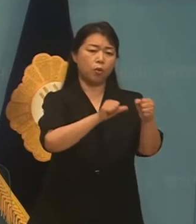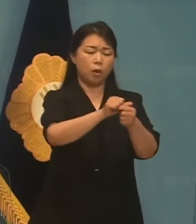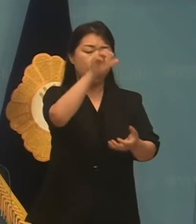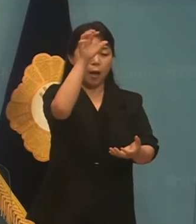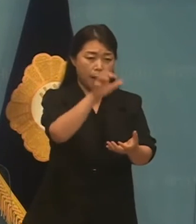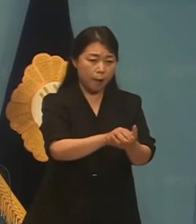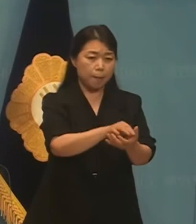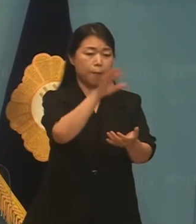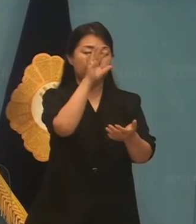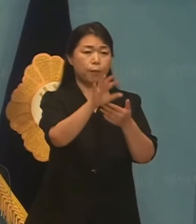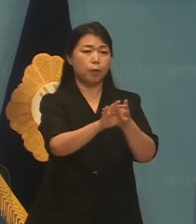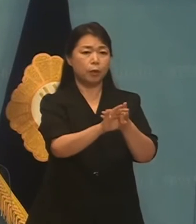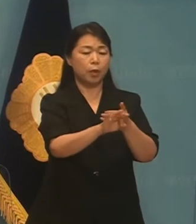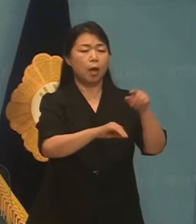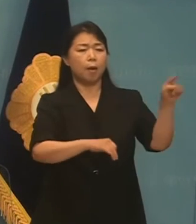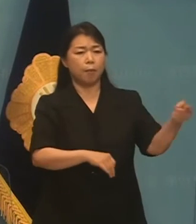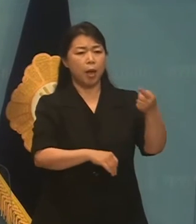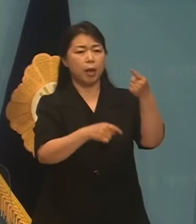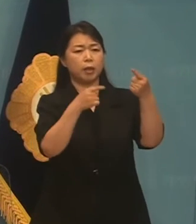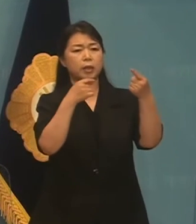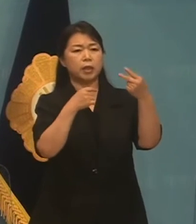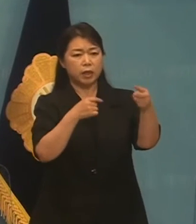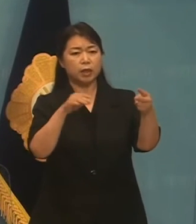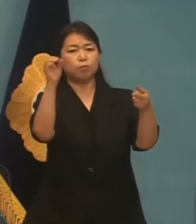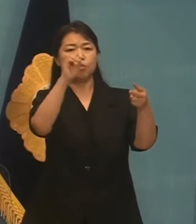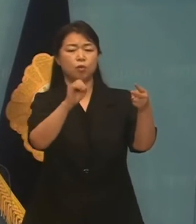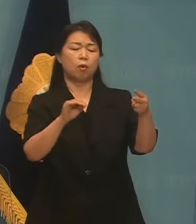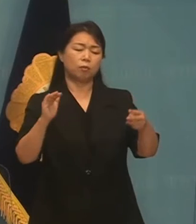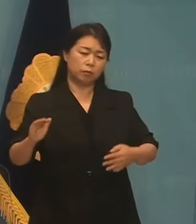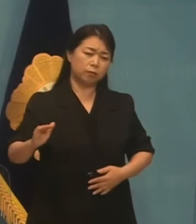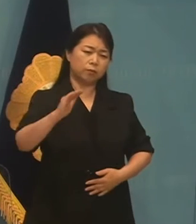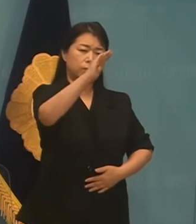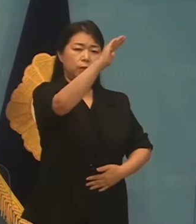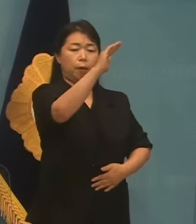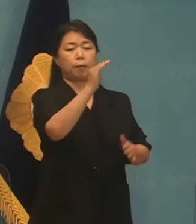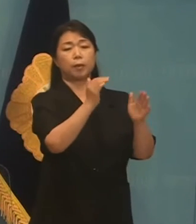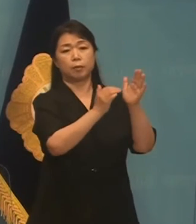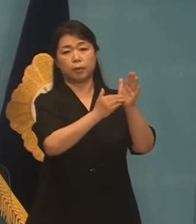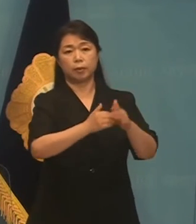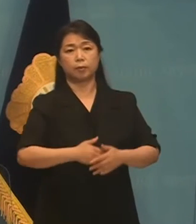5년으로 환산하면 102%가 상승한 것입니다.